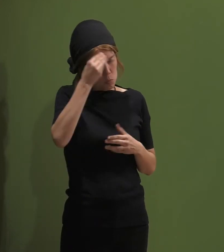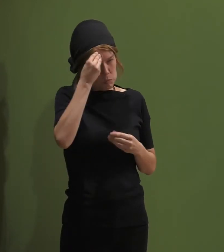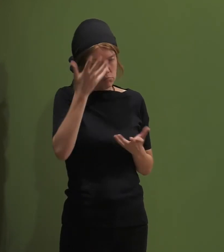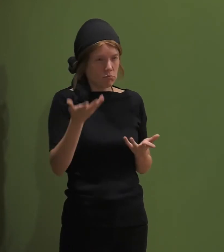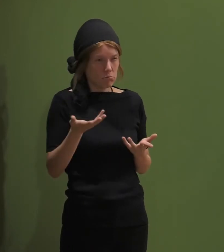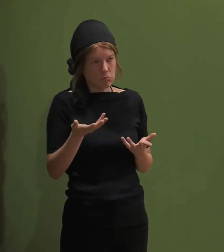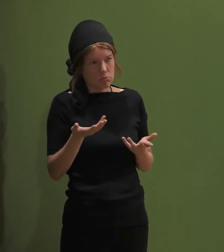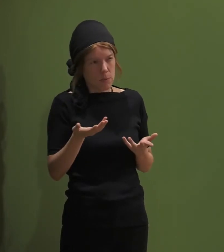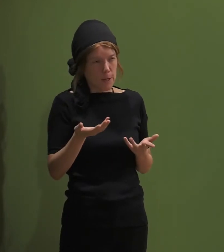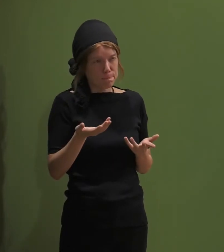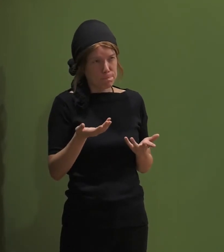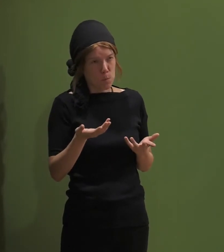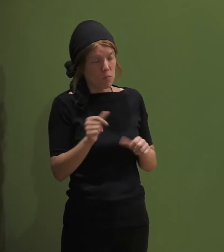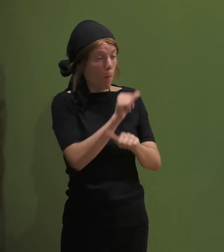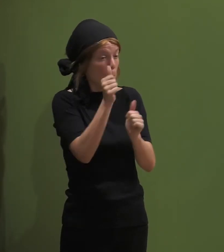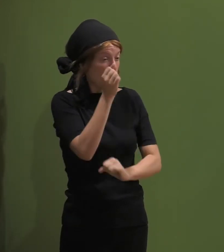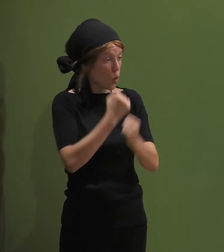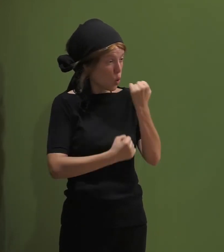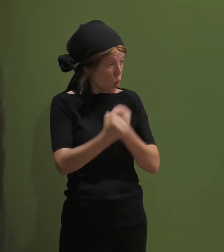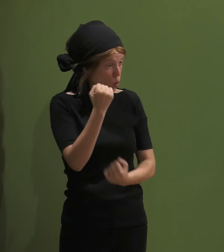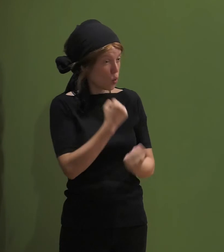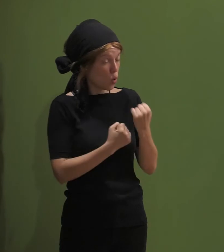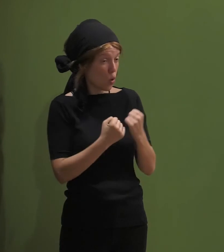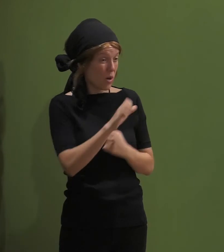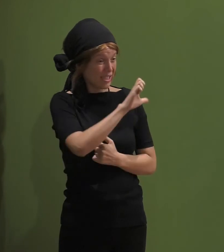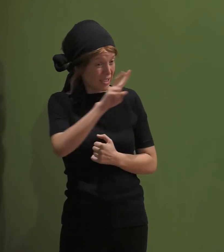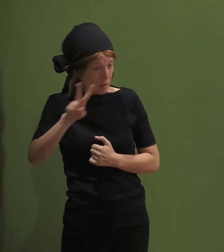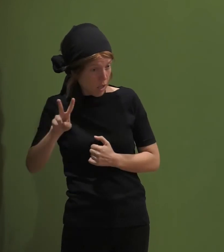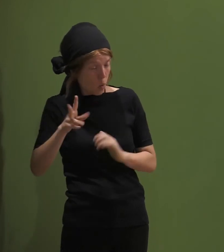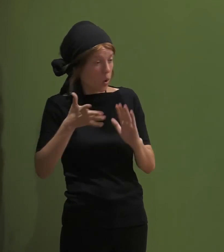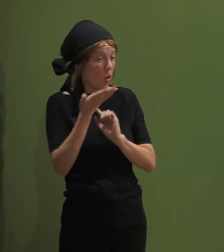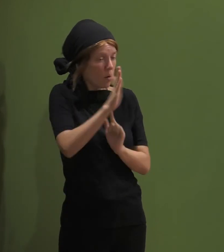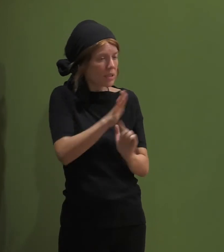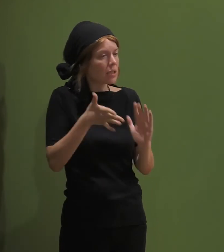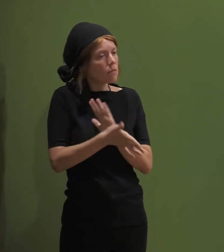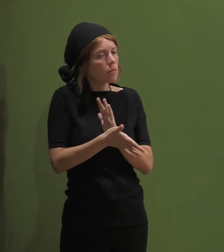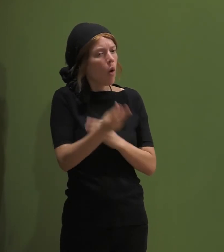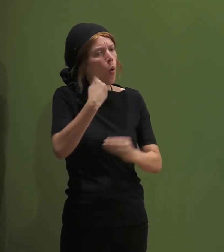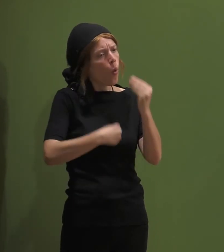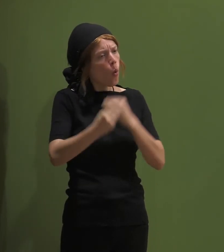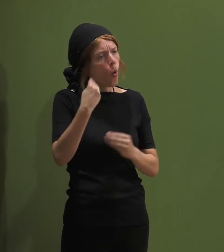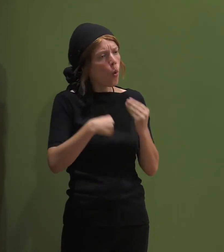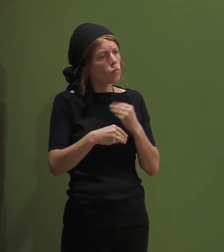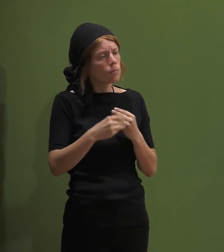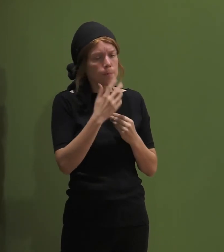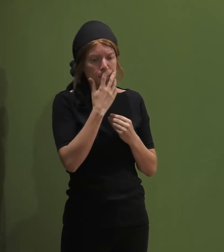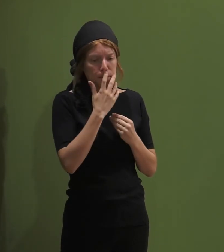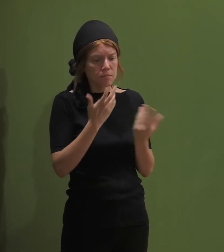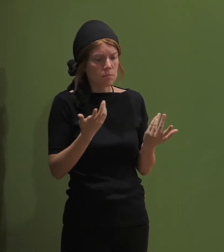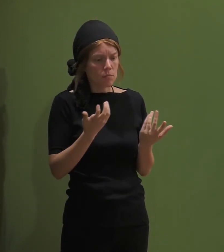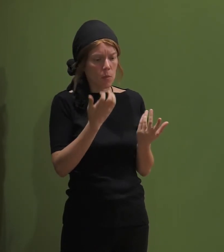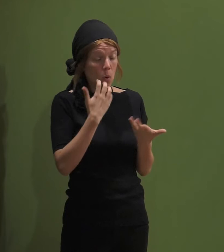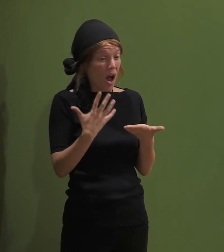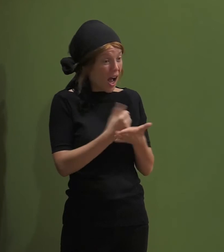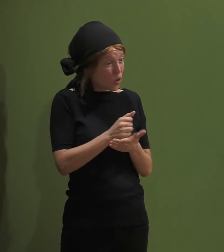idea. El modelo económico que hoy representa Estados Unidos significa que están consumiendo, si se llevara a